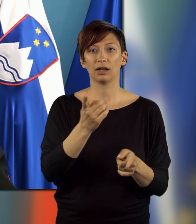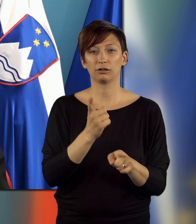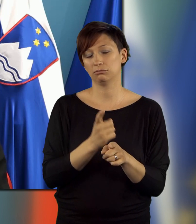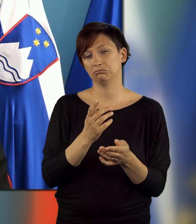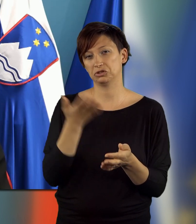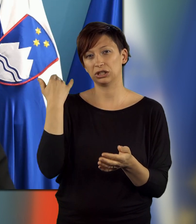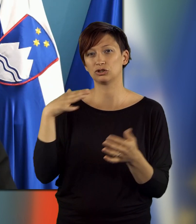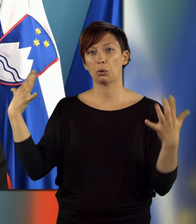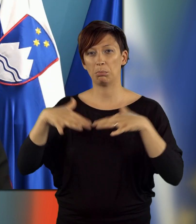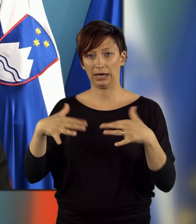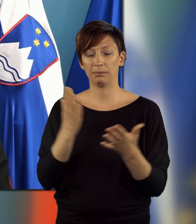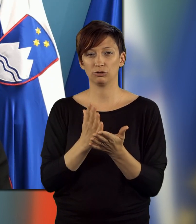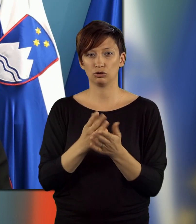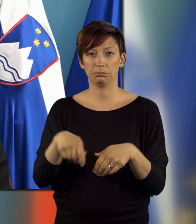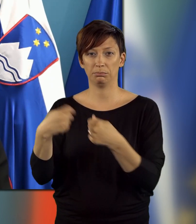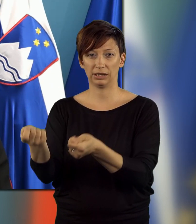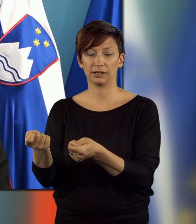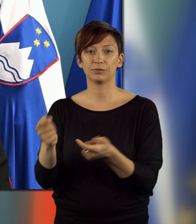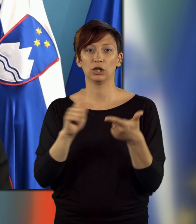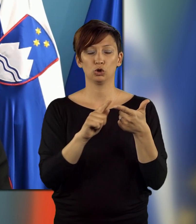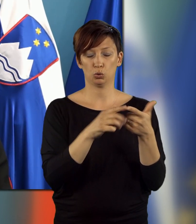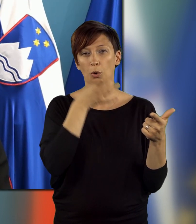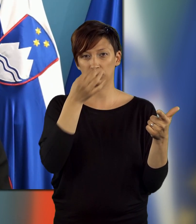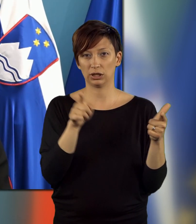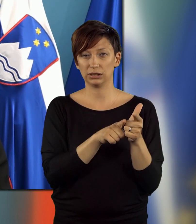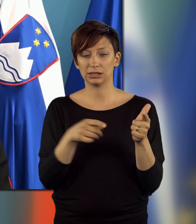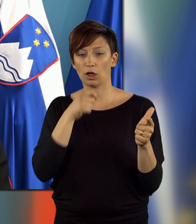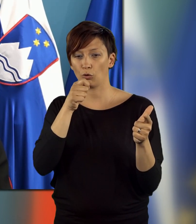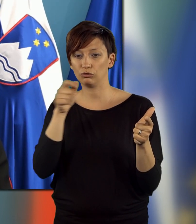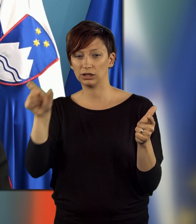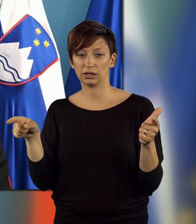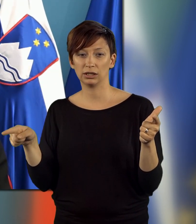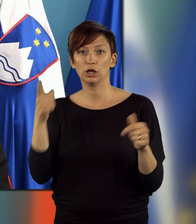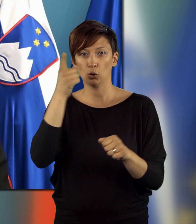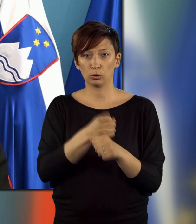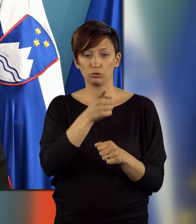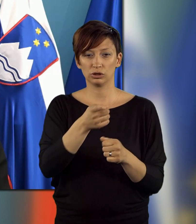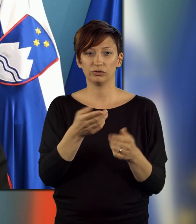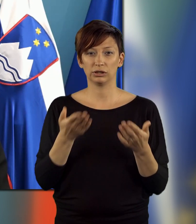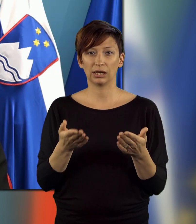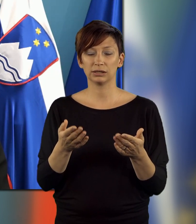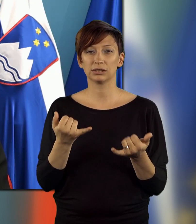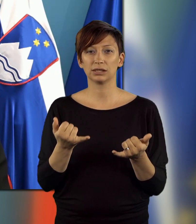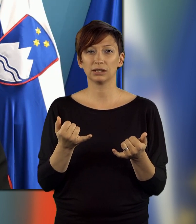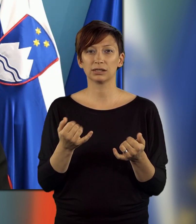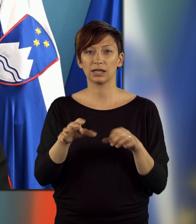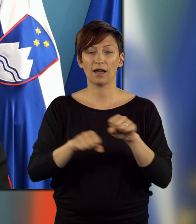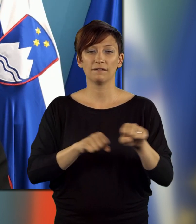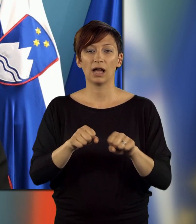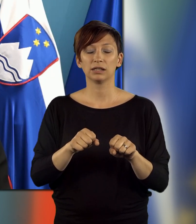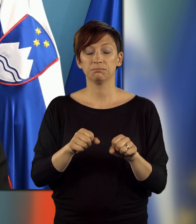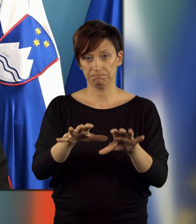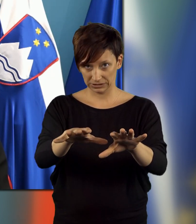pred časom v parlamentu. Samo še zadnje vprašanje, s to odločitvijo danes, oziroma s tem, kar ste na vladi